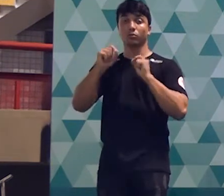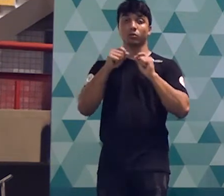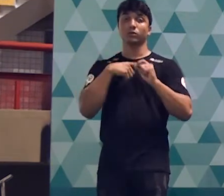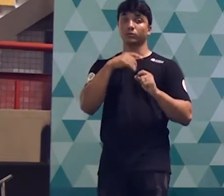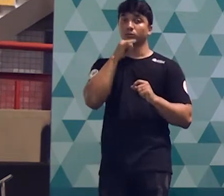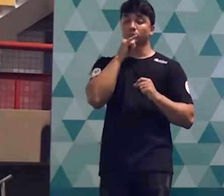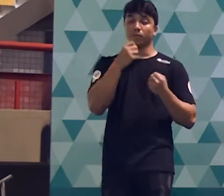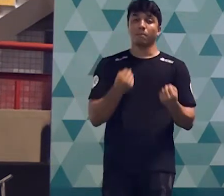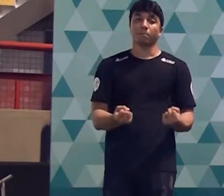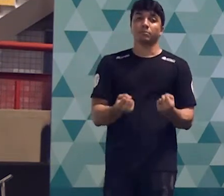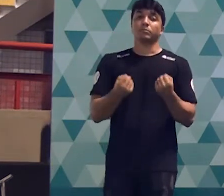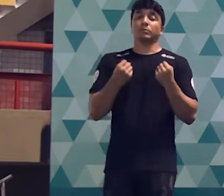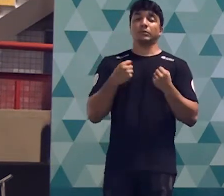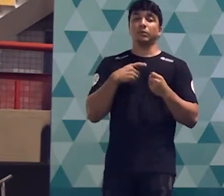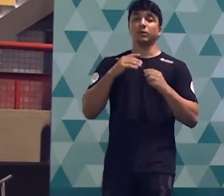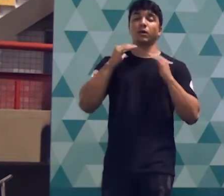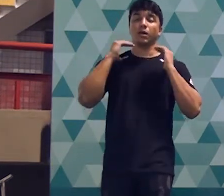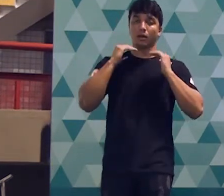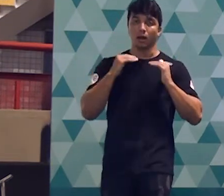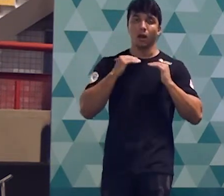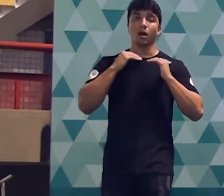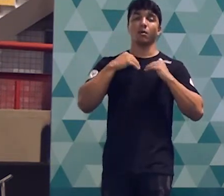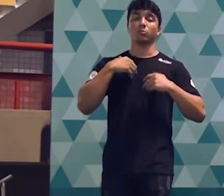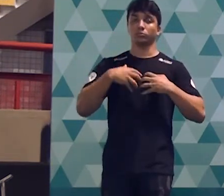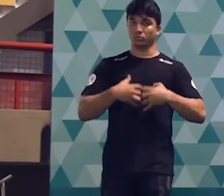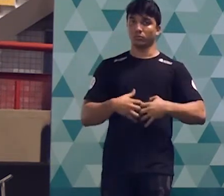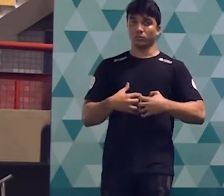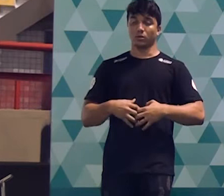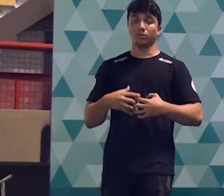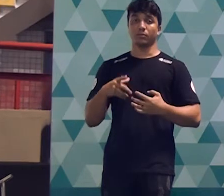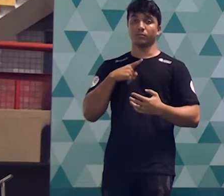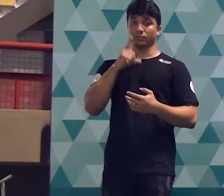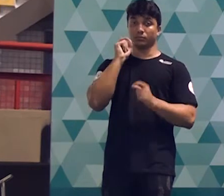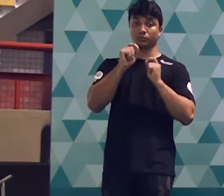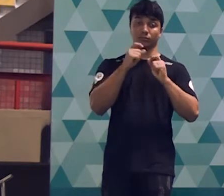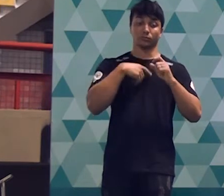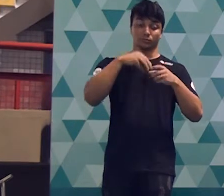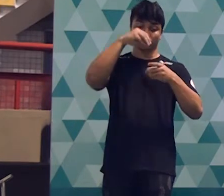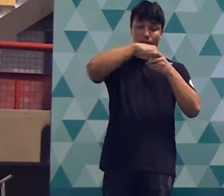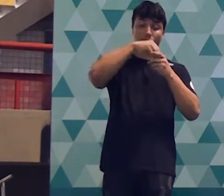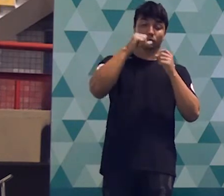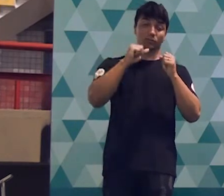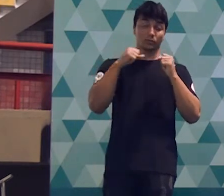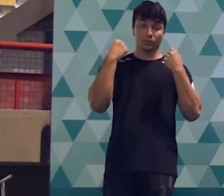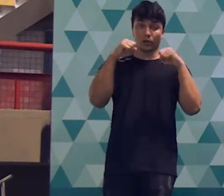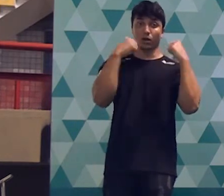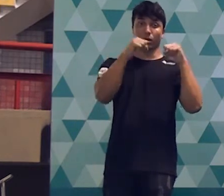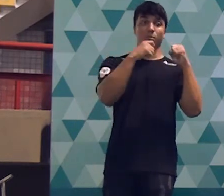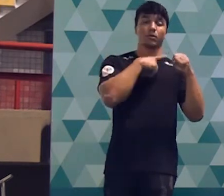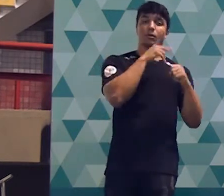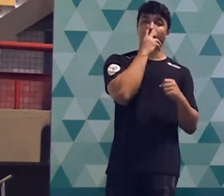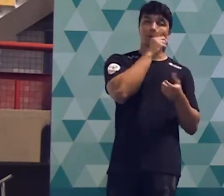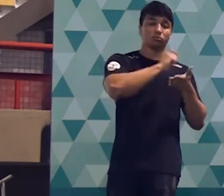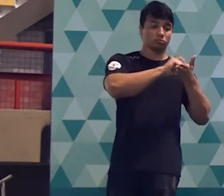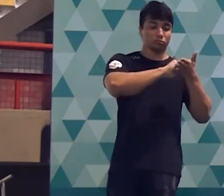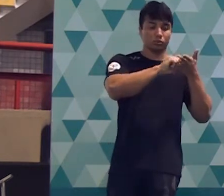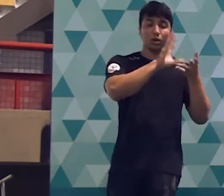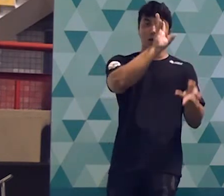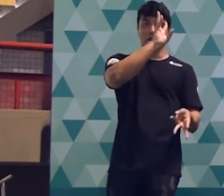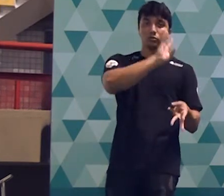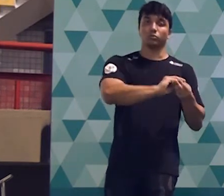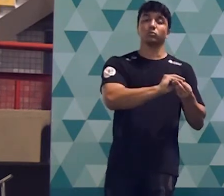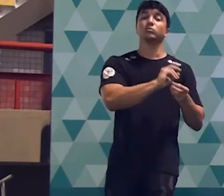levanta peso, você faz abdominal. Gente, o exercício da academia, a sua ficha é um